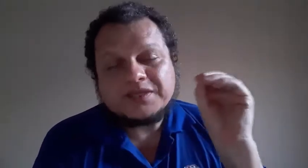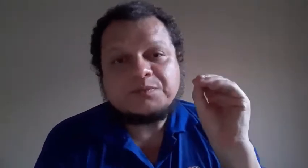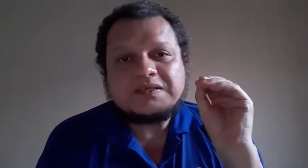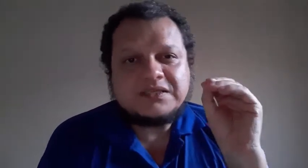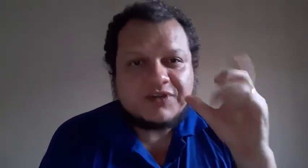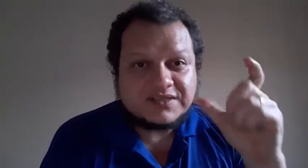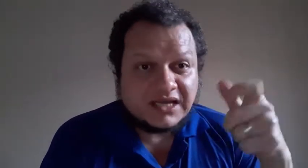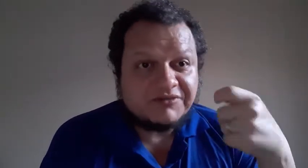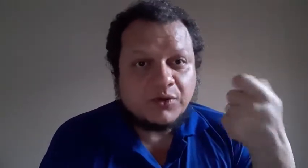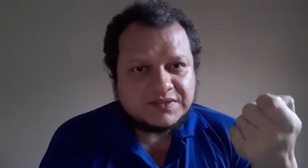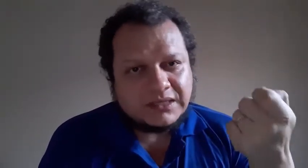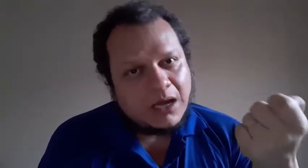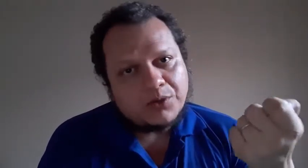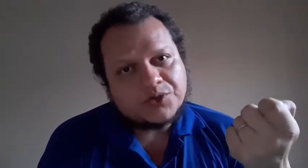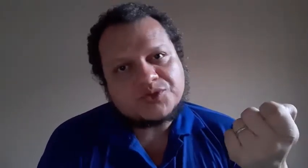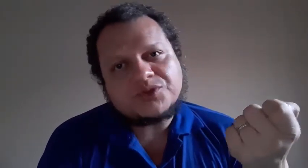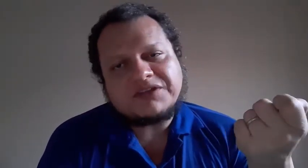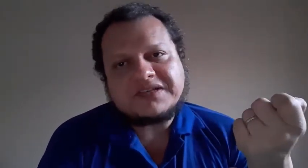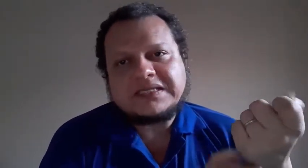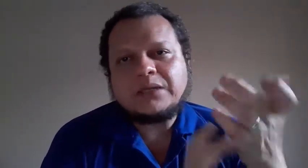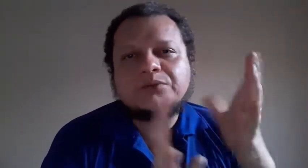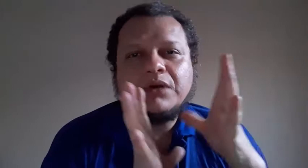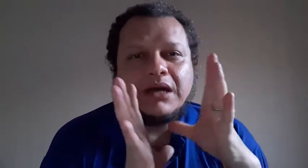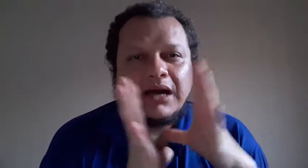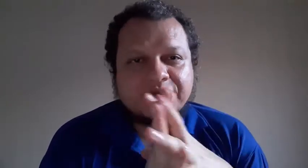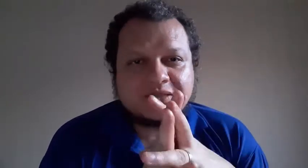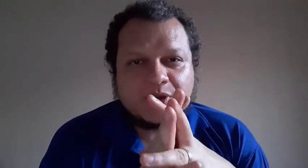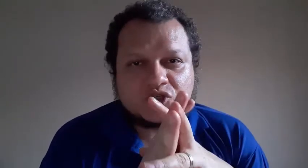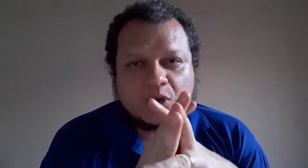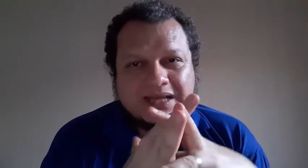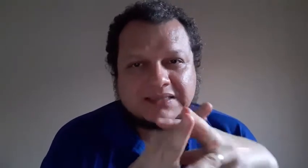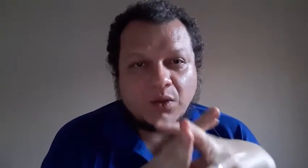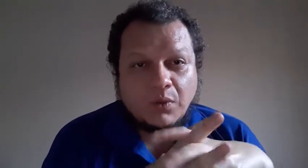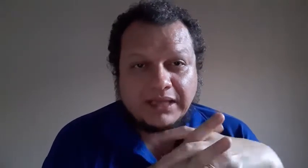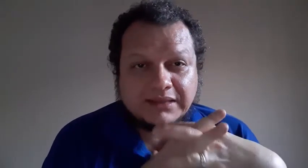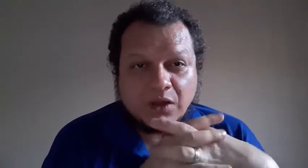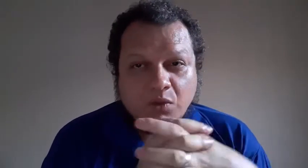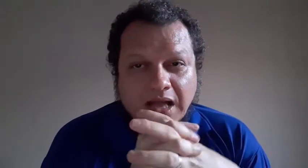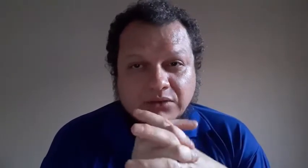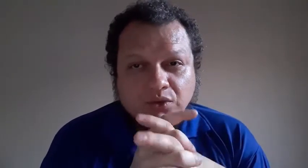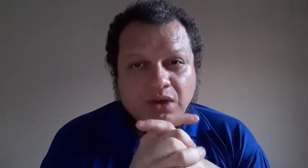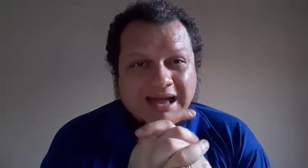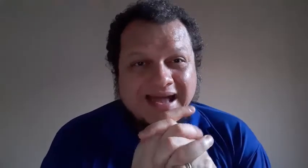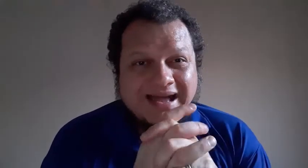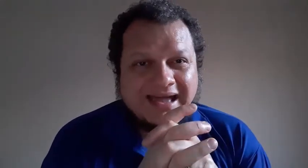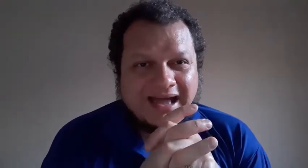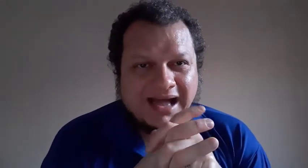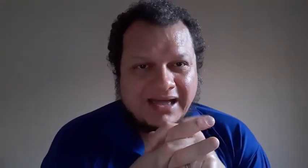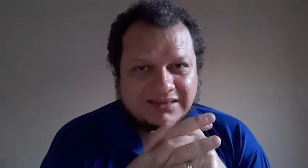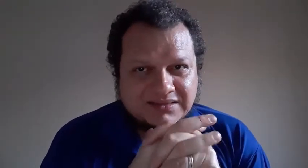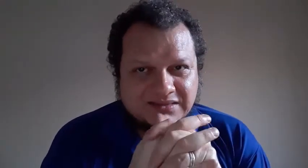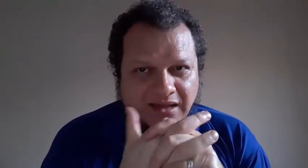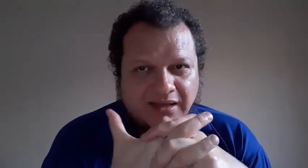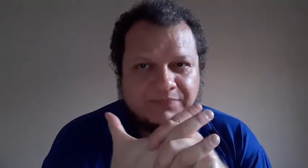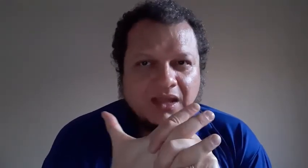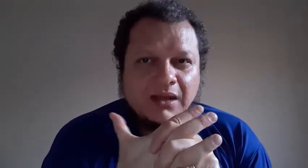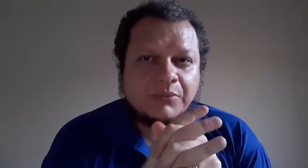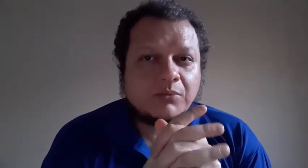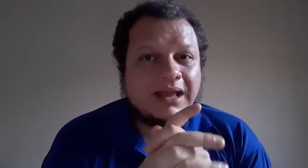específica de escrever o sinal que o surdo está fazendo. Aí, você pode cobrar R$54,00, tá? Por uma